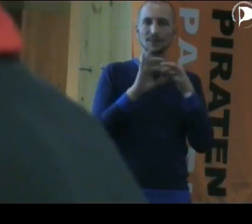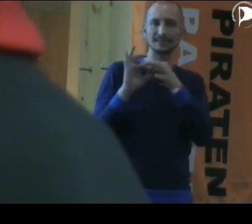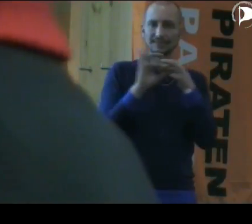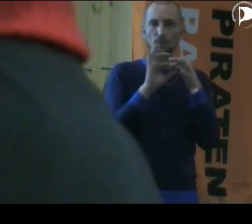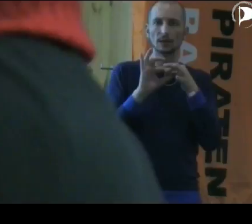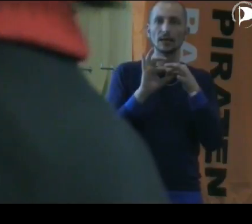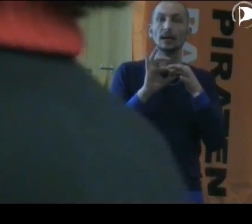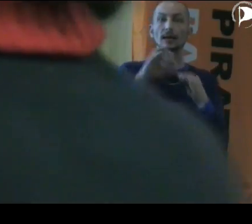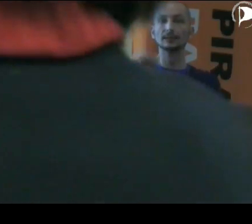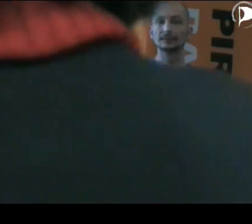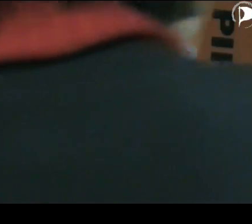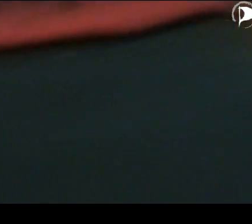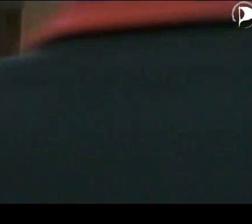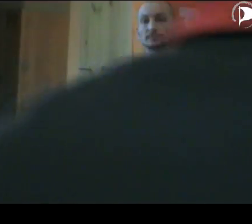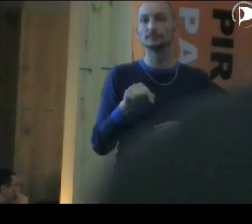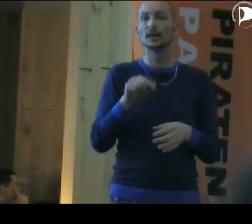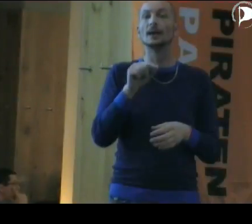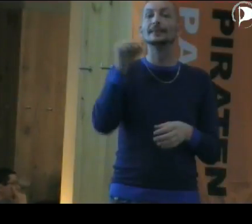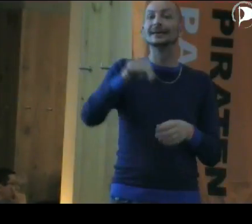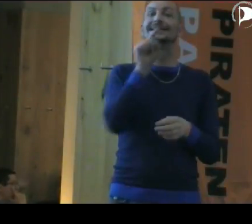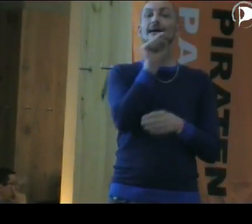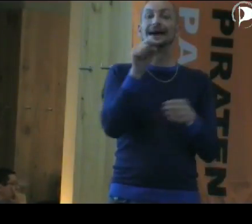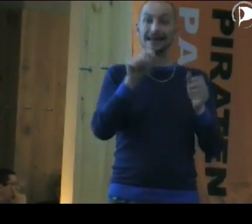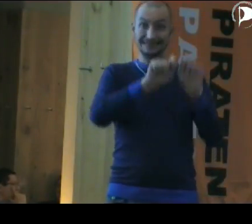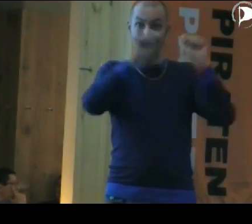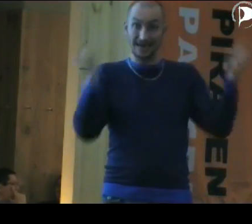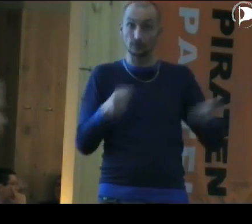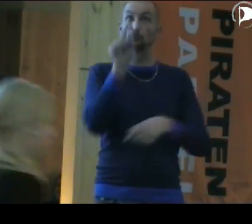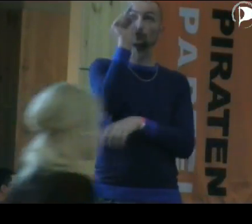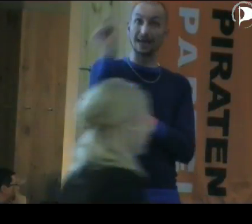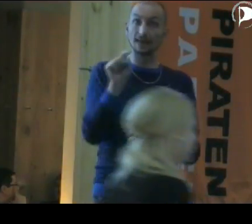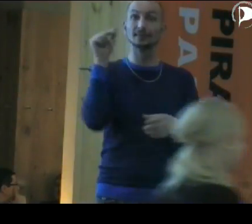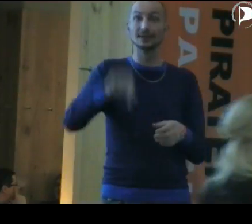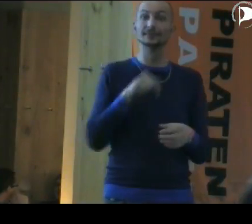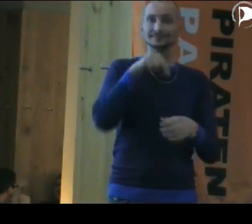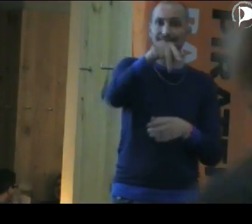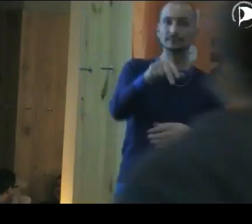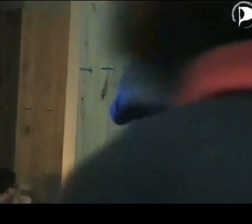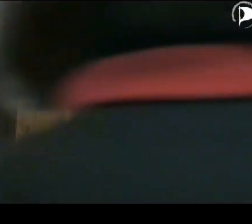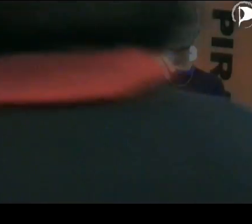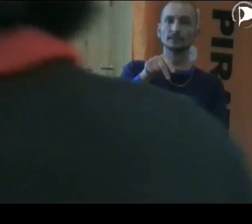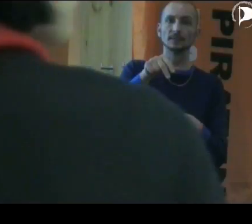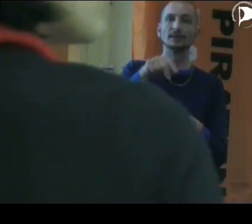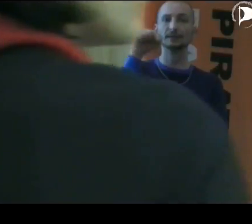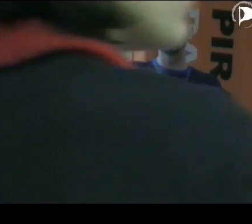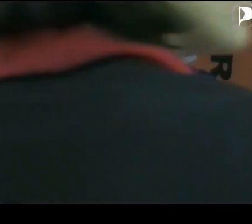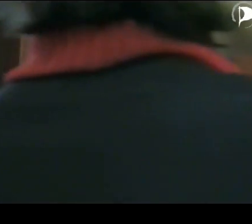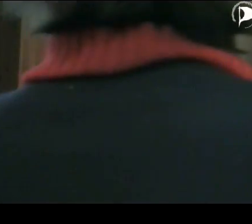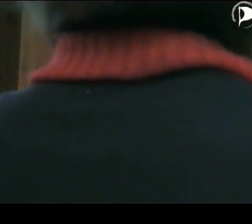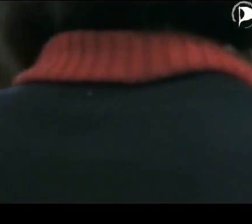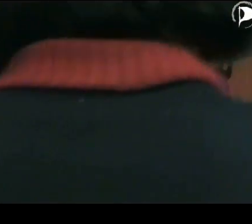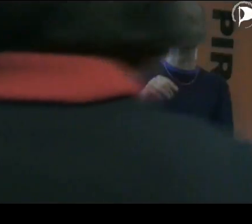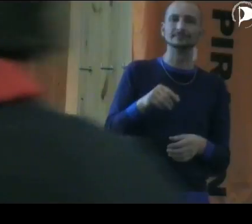es hier ja der person zum starren und sagte in stücke der bahnhof gebaut apps funktionieren will so dass man ist tatsächlich ein